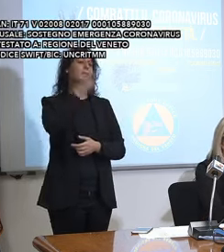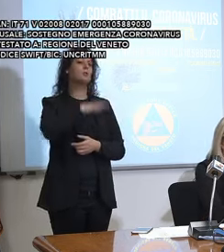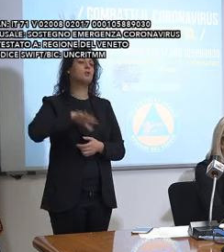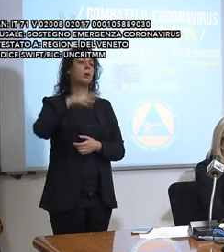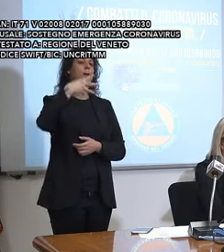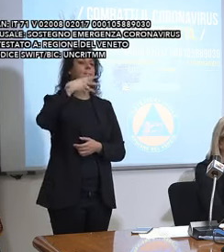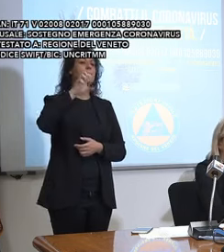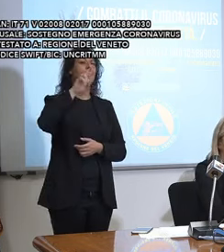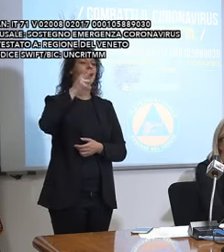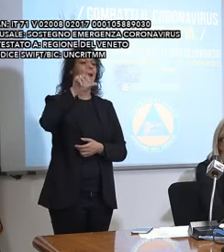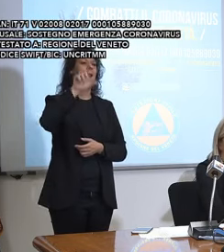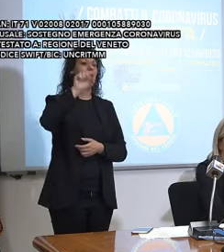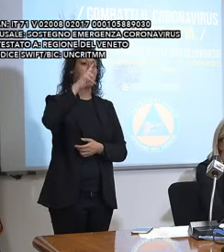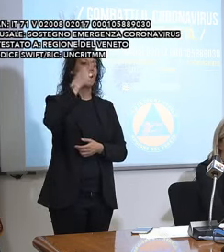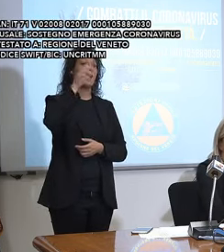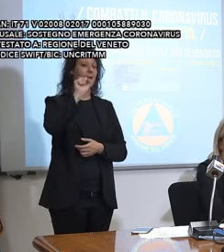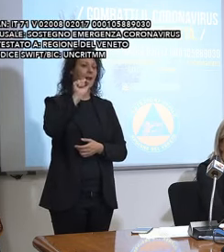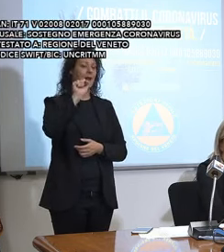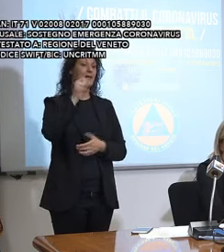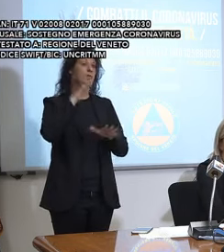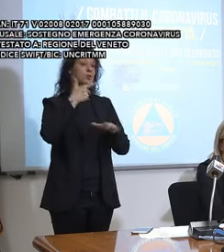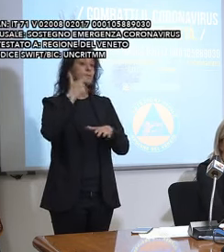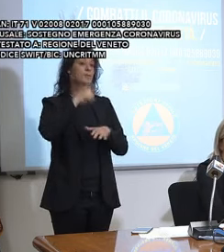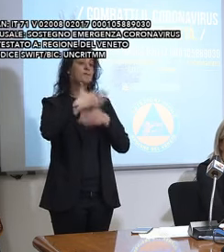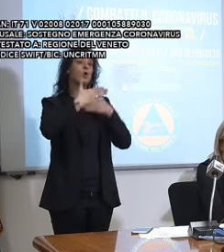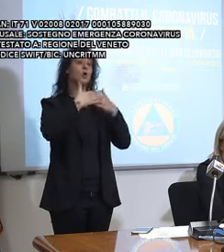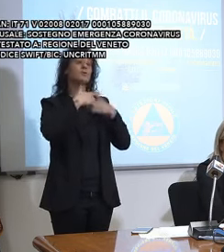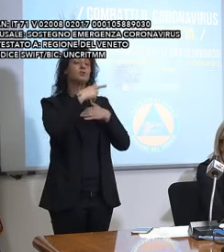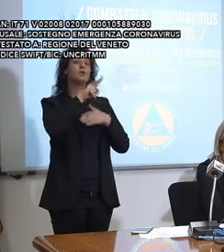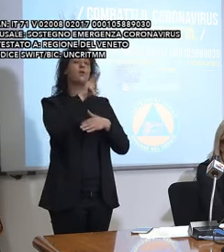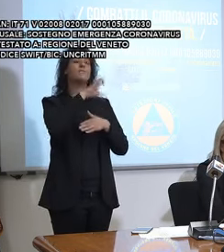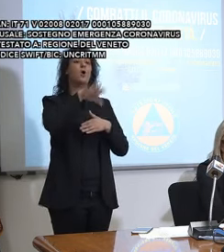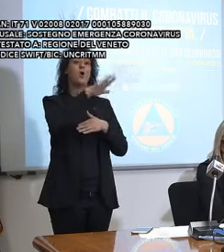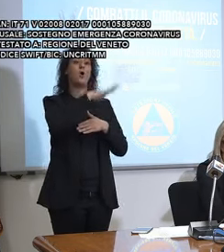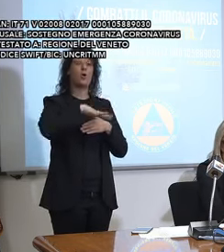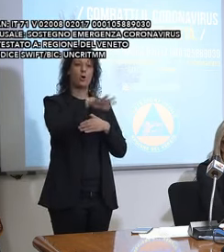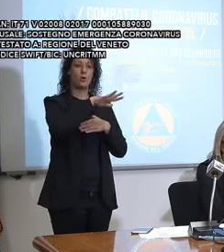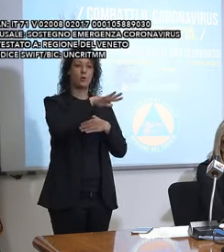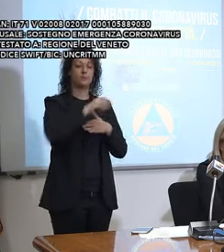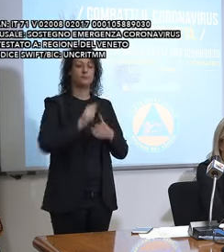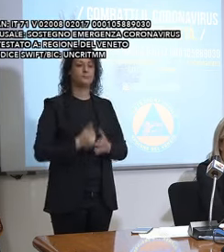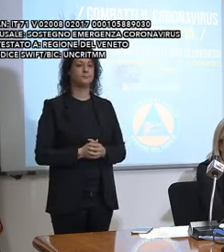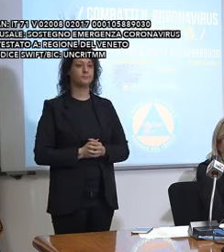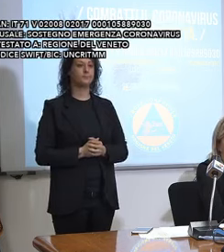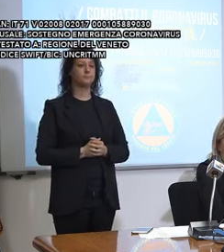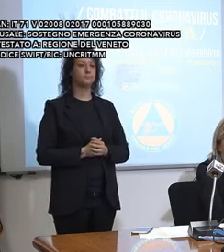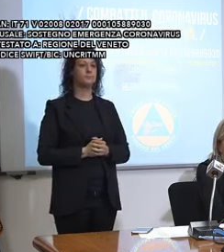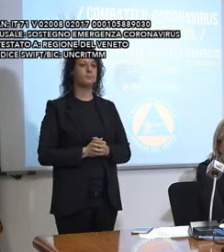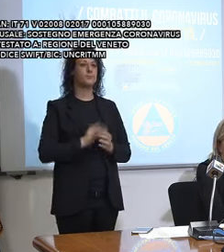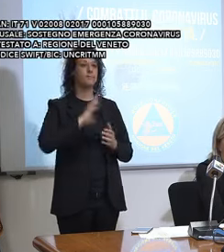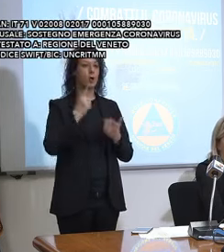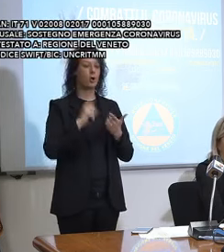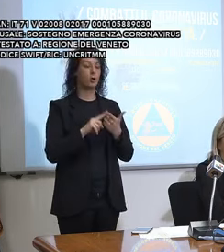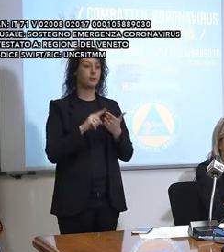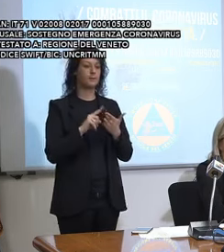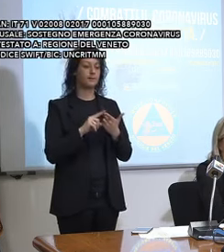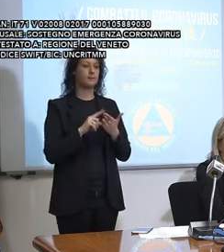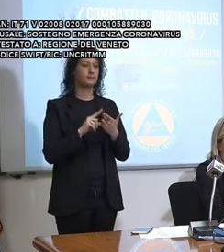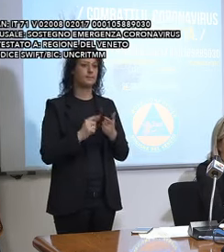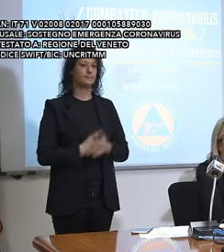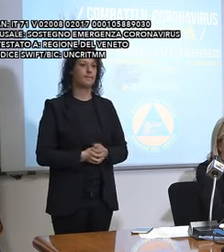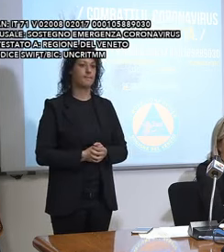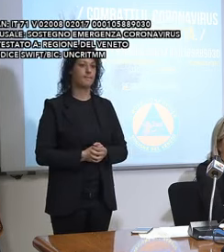quindi probabilmente collegata alla vicinanza di Volgano e quindi a tutta quella zona. Poi c'è stata